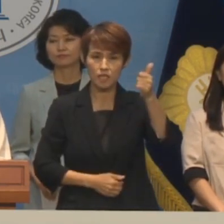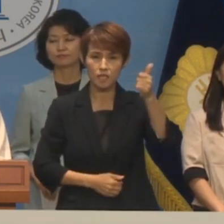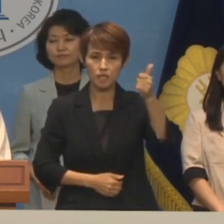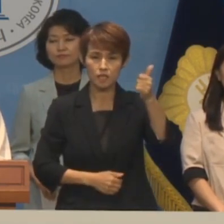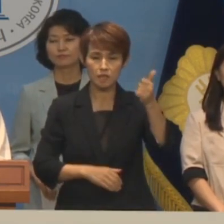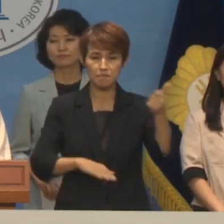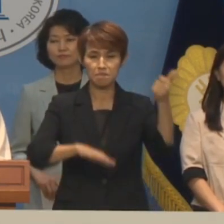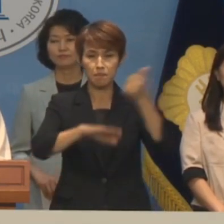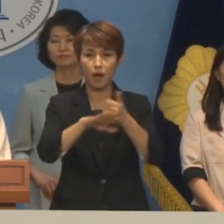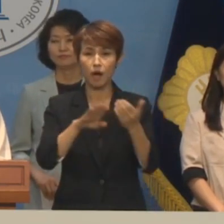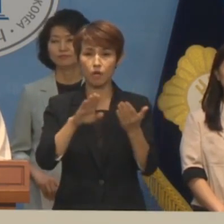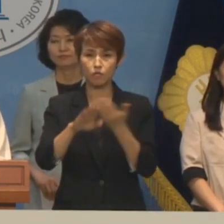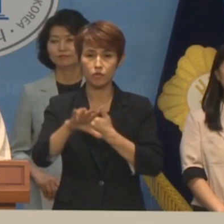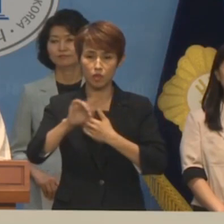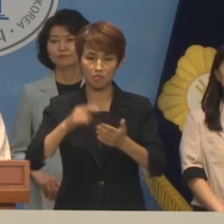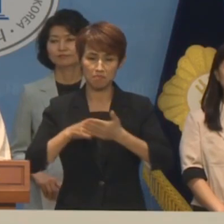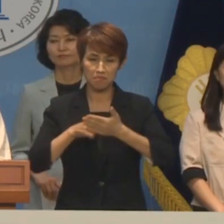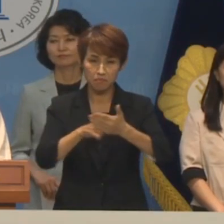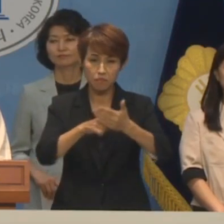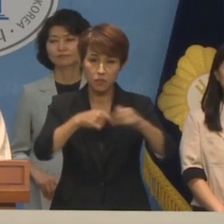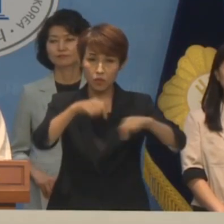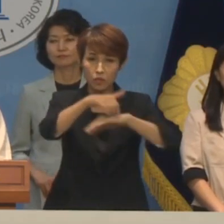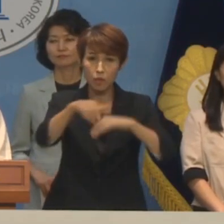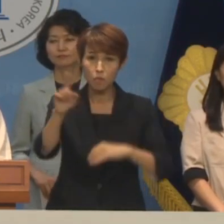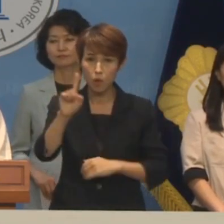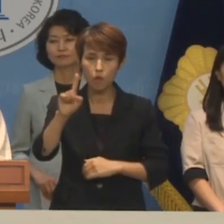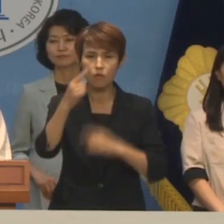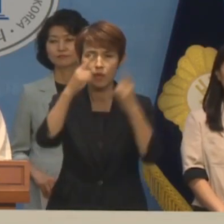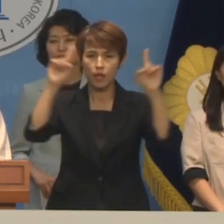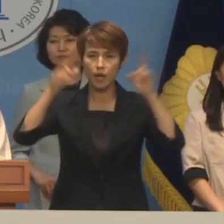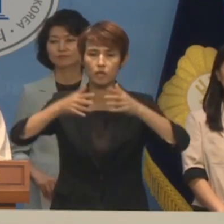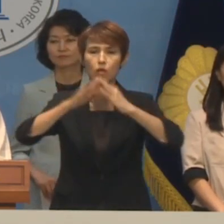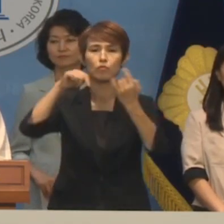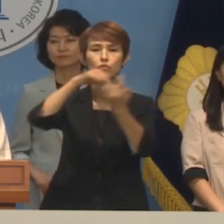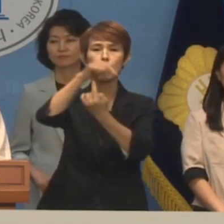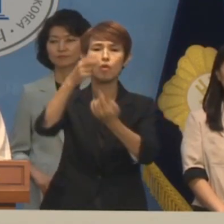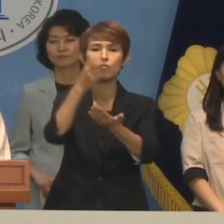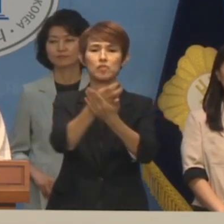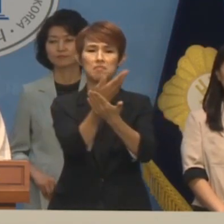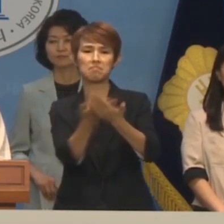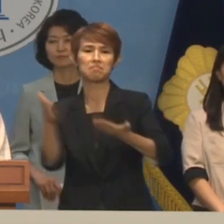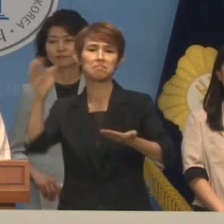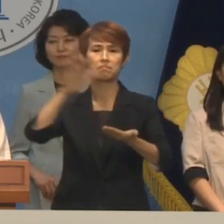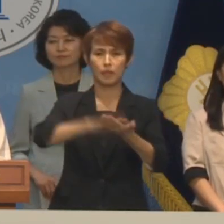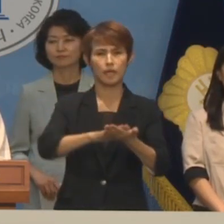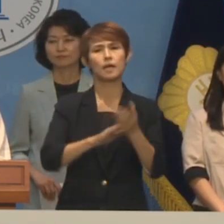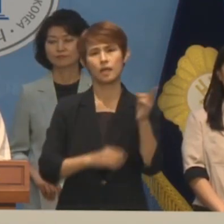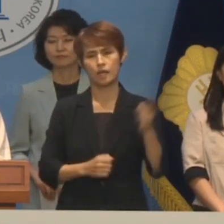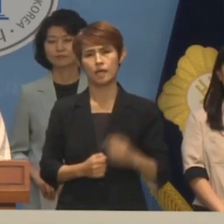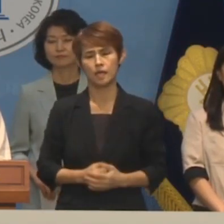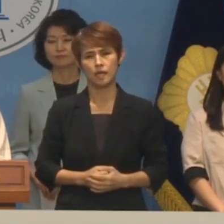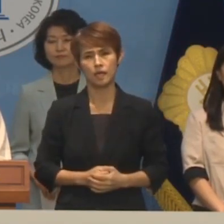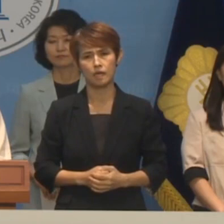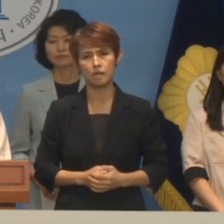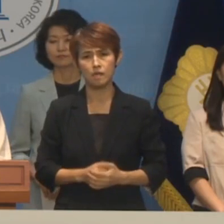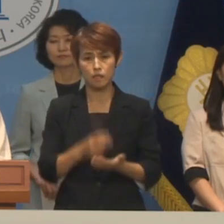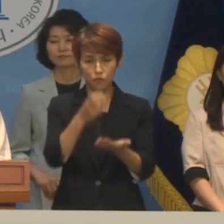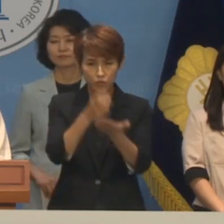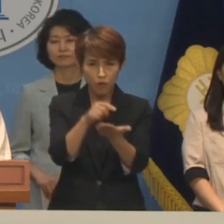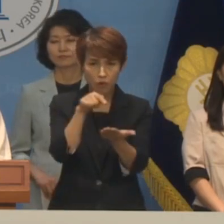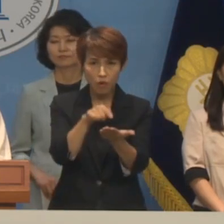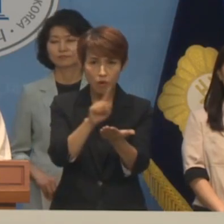입각하자마자 처음 추진한 정책이 대학 설립 운영 규정의 전면 개정이었다. 이